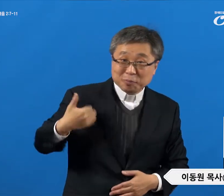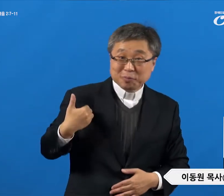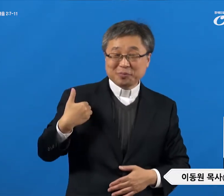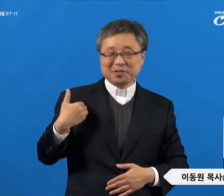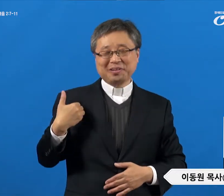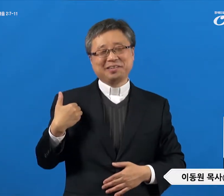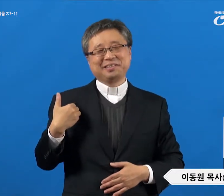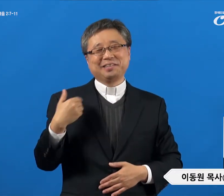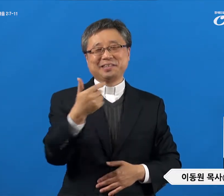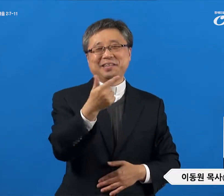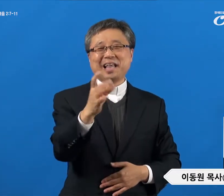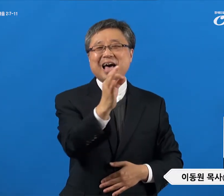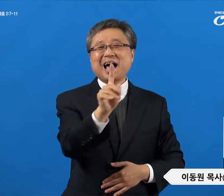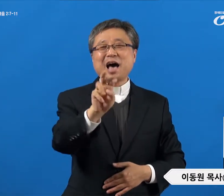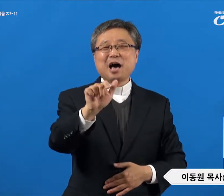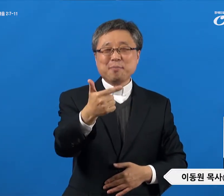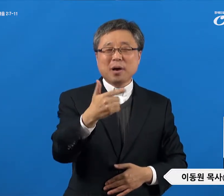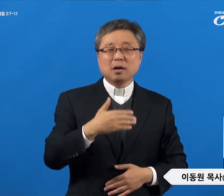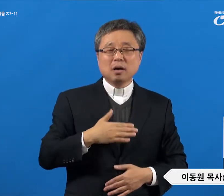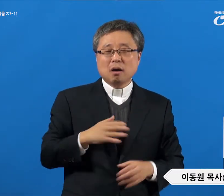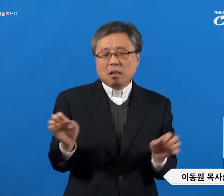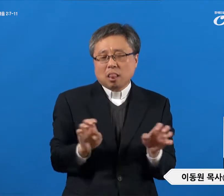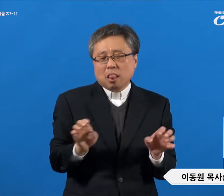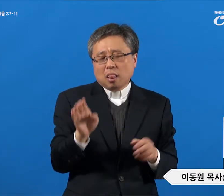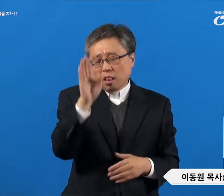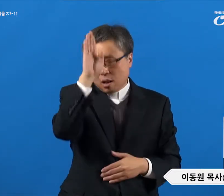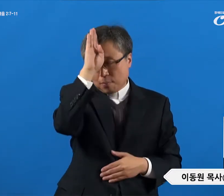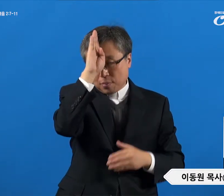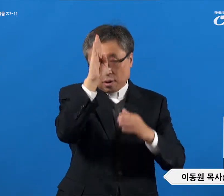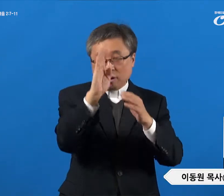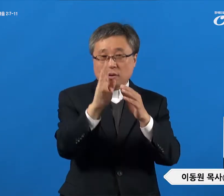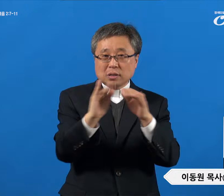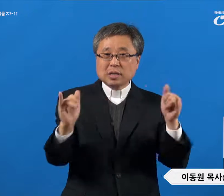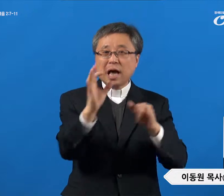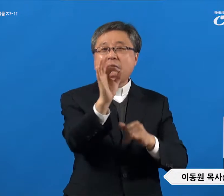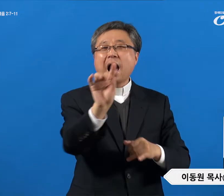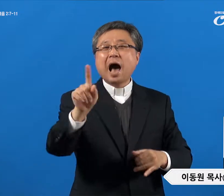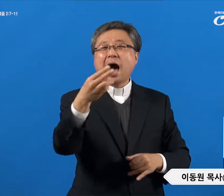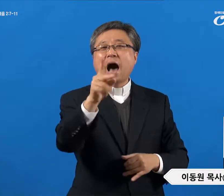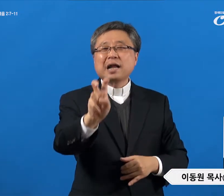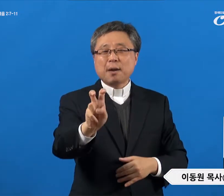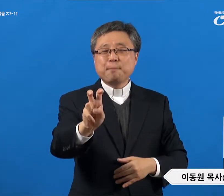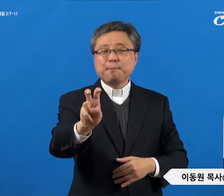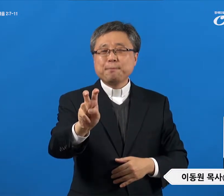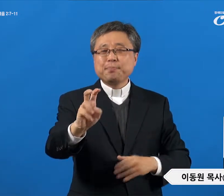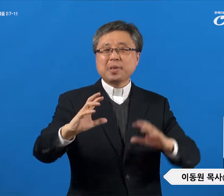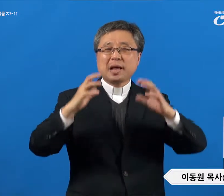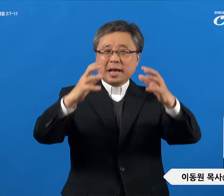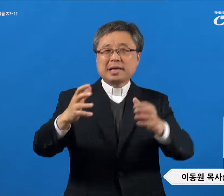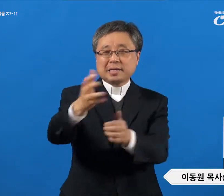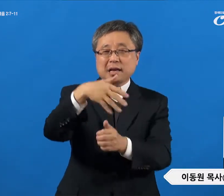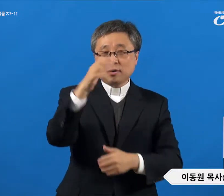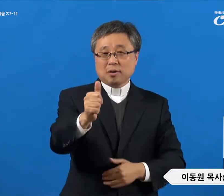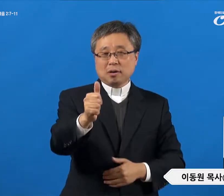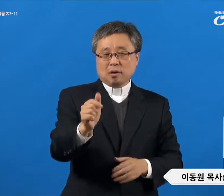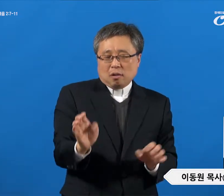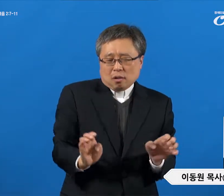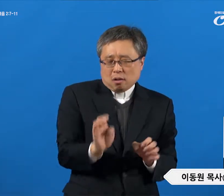네. 나병 환자 장군, 시리아의 아람의 장군 나아만. 나병 환자였다가 기적적으로